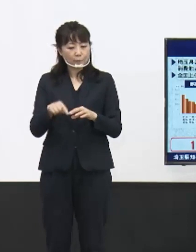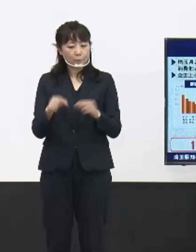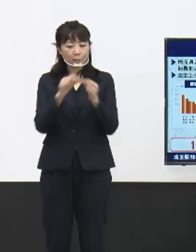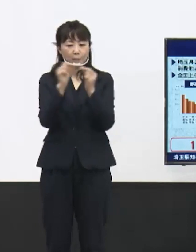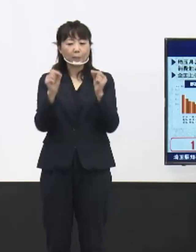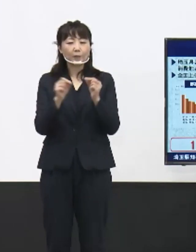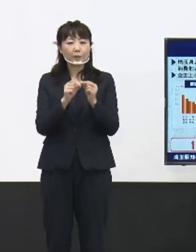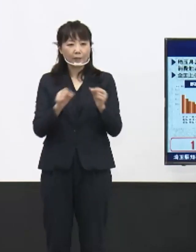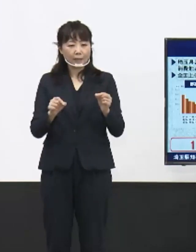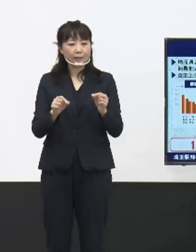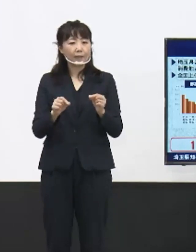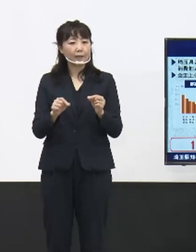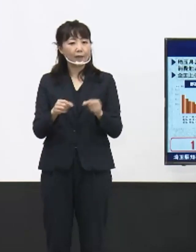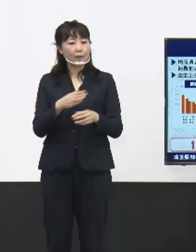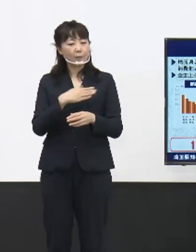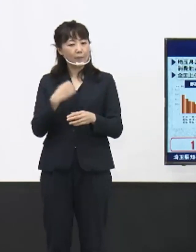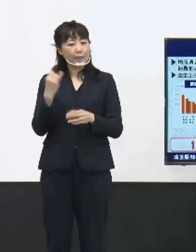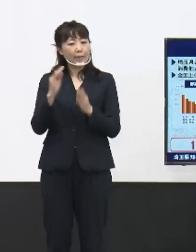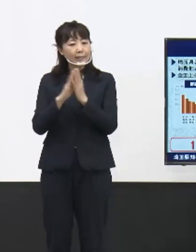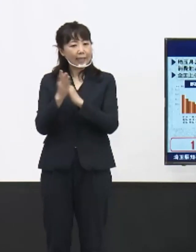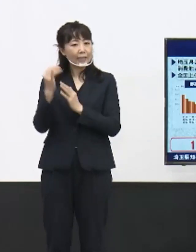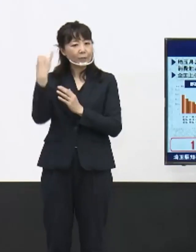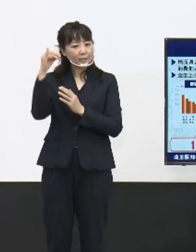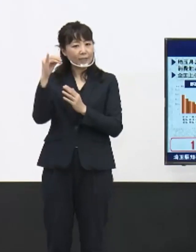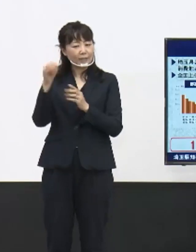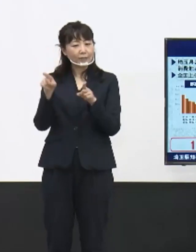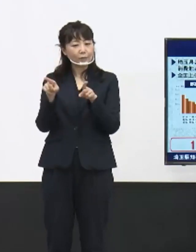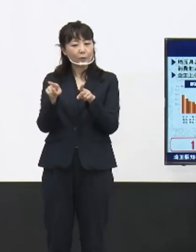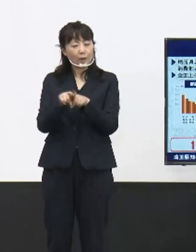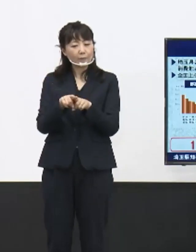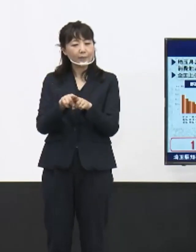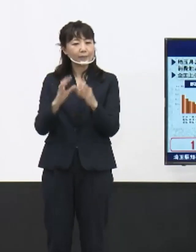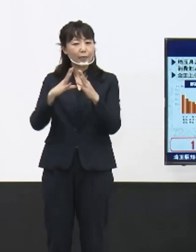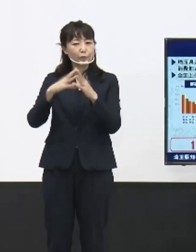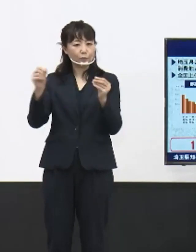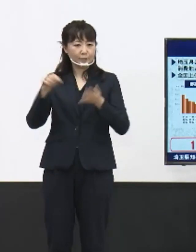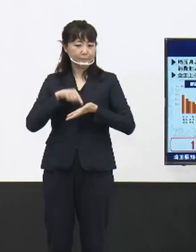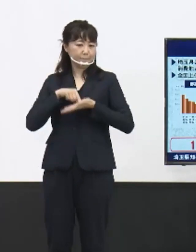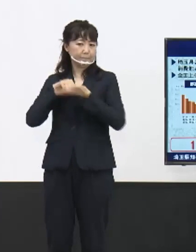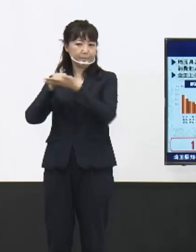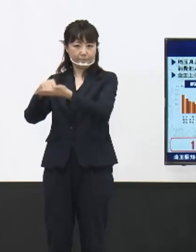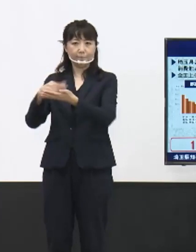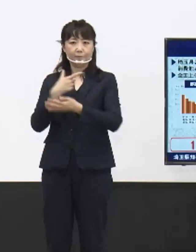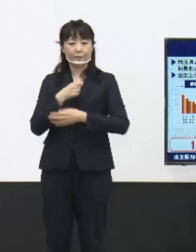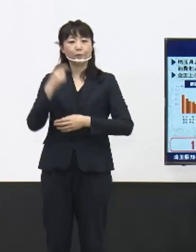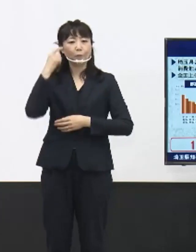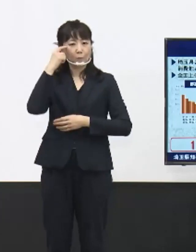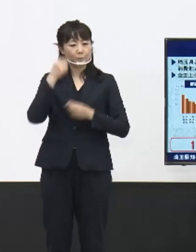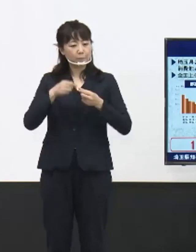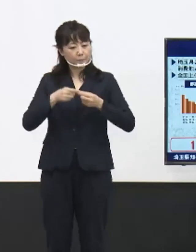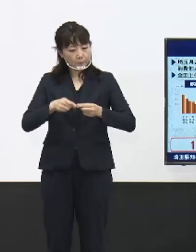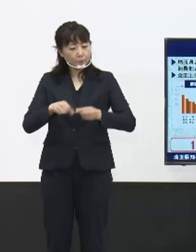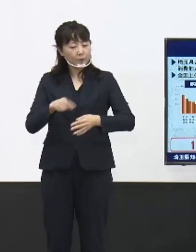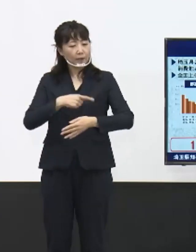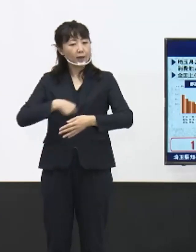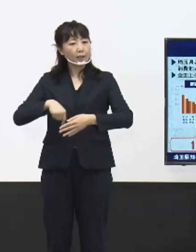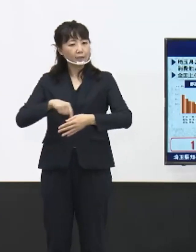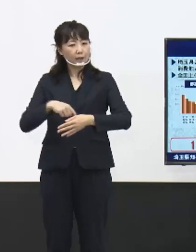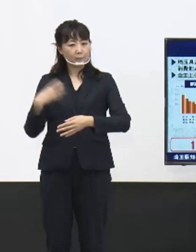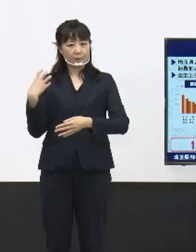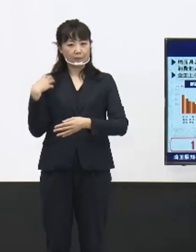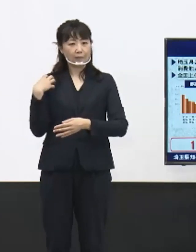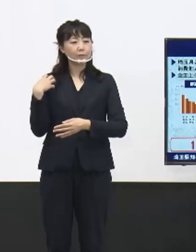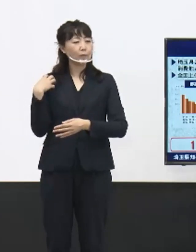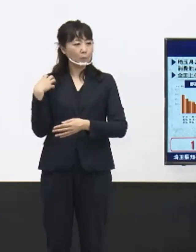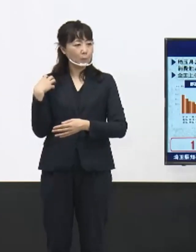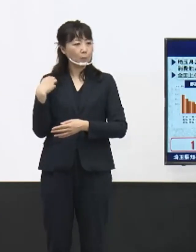と我々の意見とともに国に伝えていきたいというふうに思っております。詳細については事務方からお答えをさせ